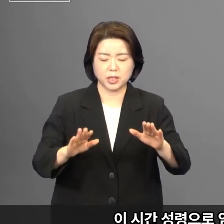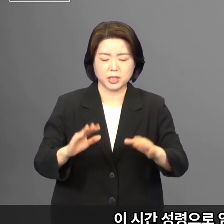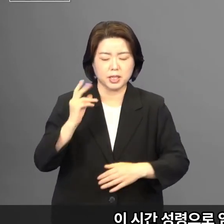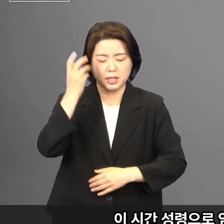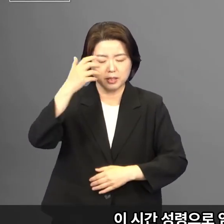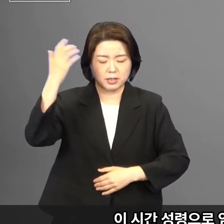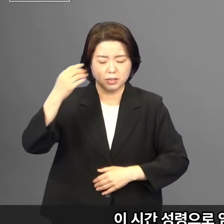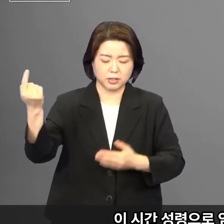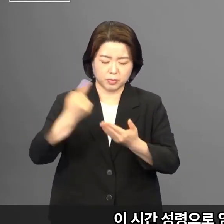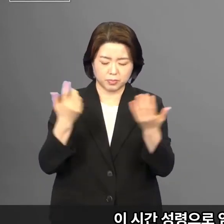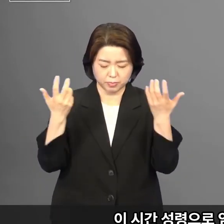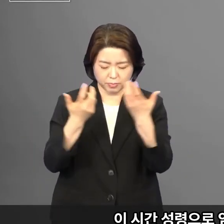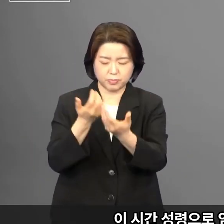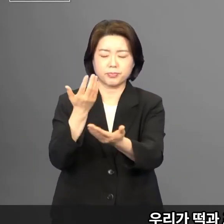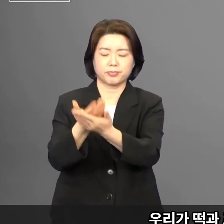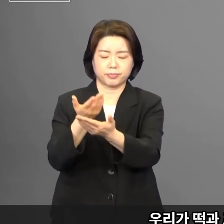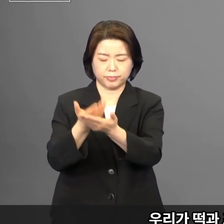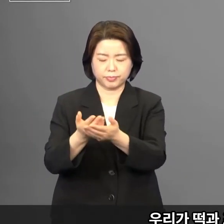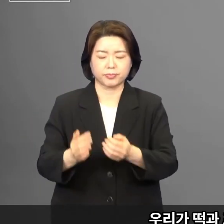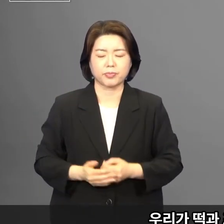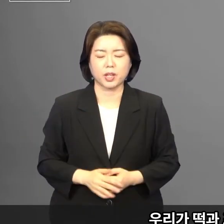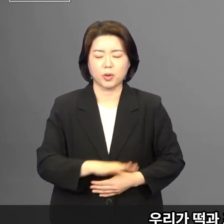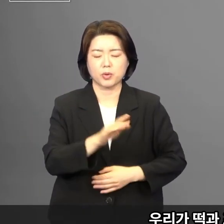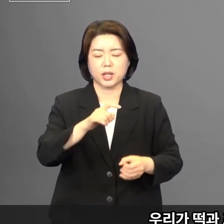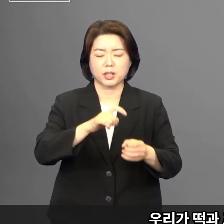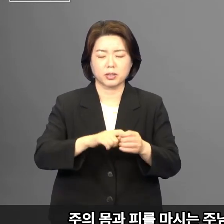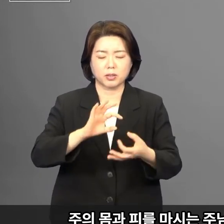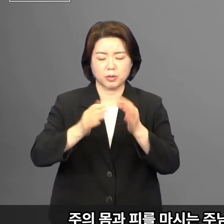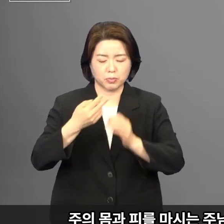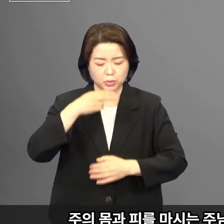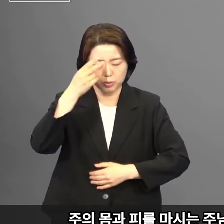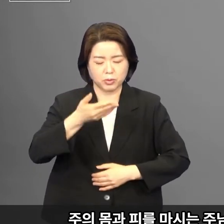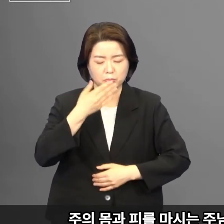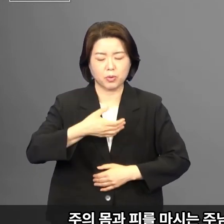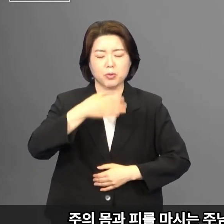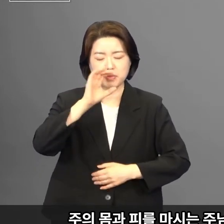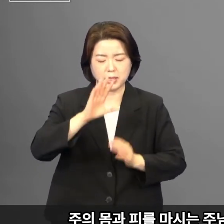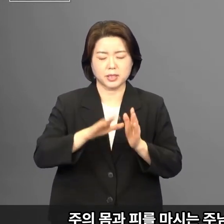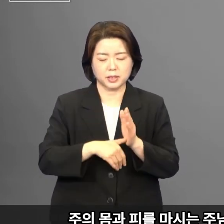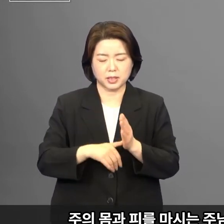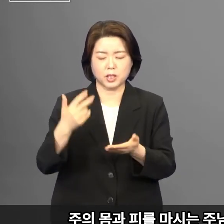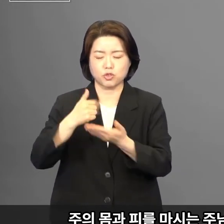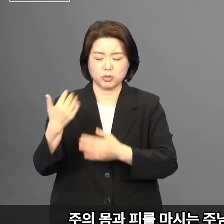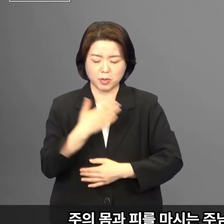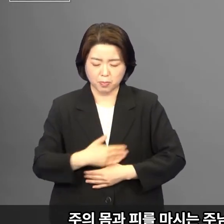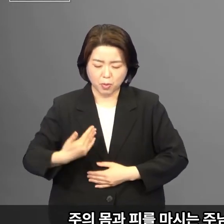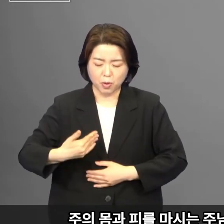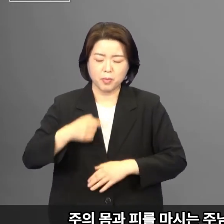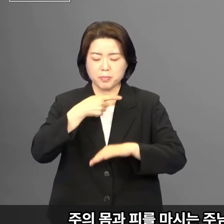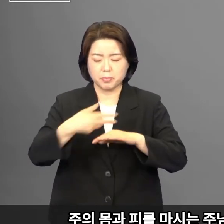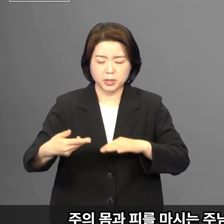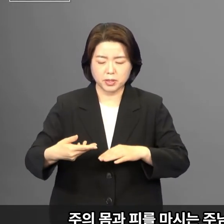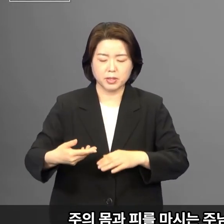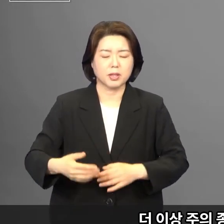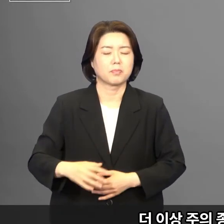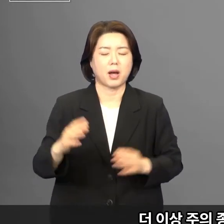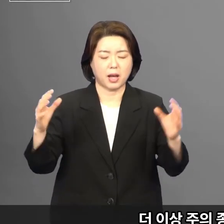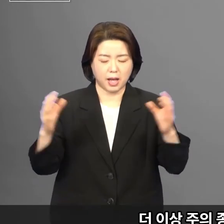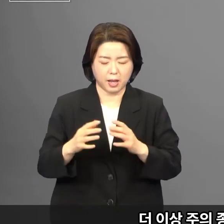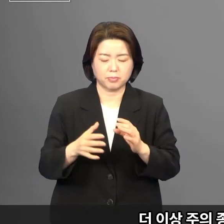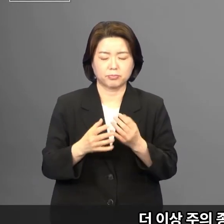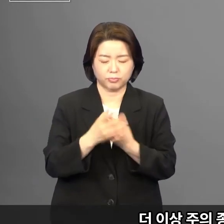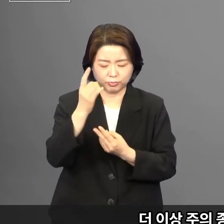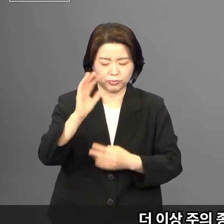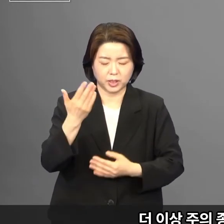임재해 주시기를 원합니다. 우리가 떡과 포도주를 마실 때에 주의 몸과 피를 마신 주님과 연합된 자임을 알게 하여 주시고, 더 이상